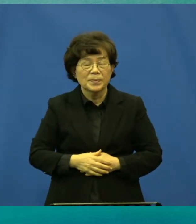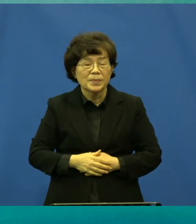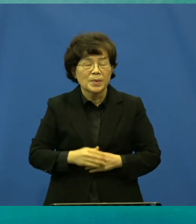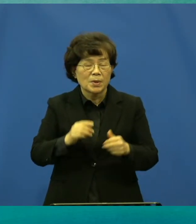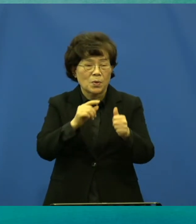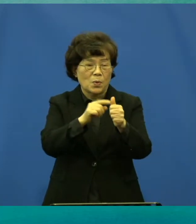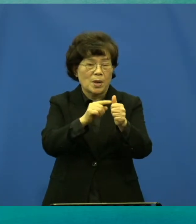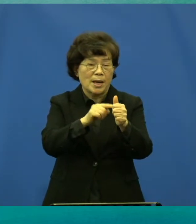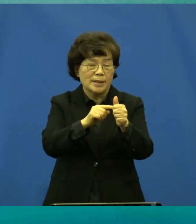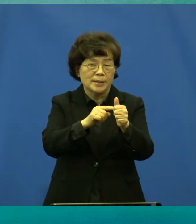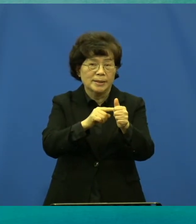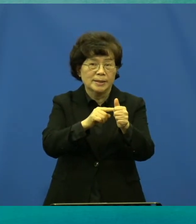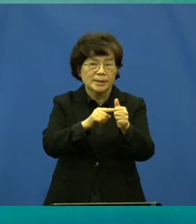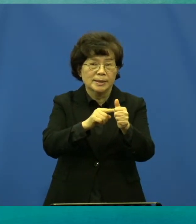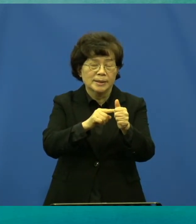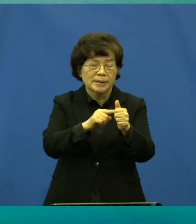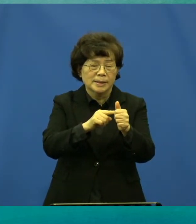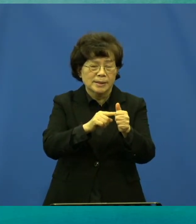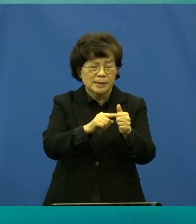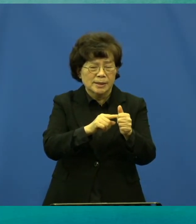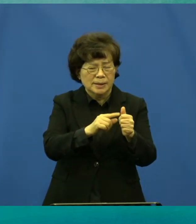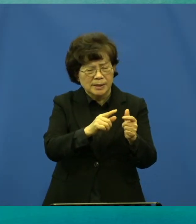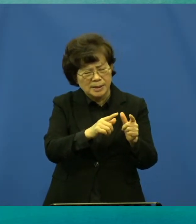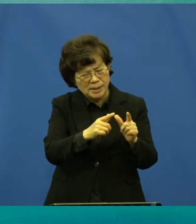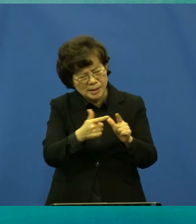요나는 자충우돌입니다.